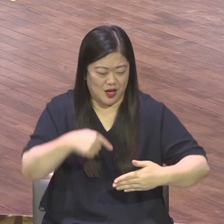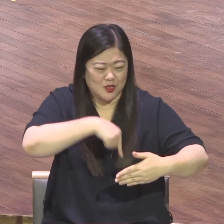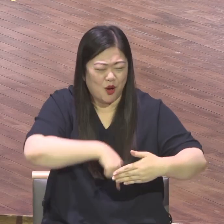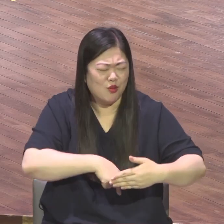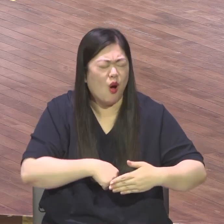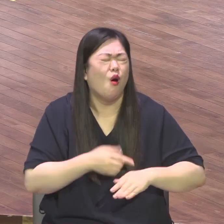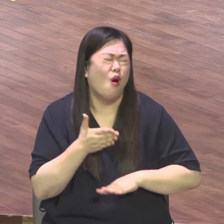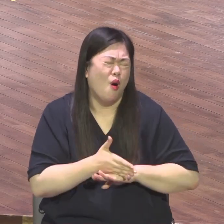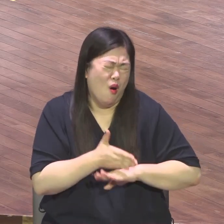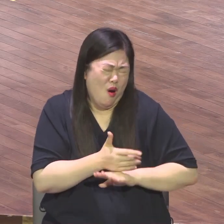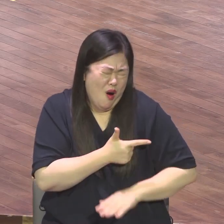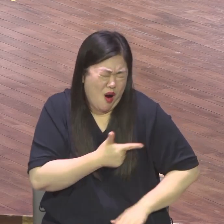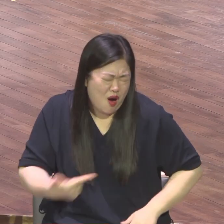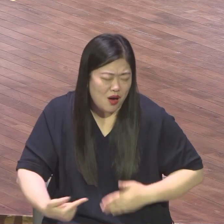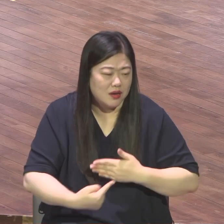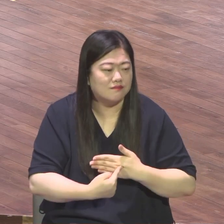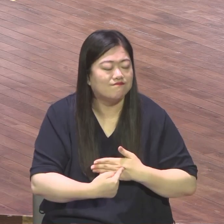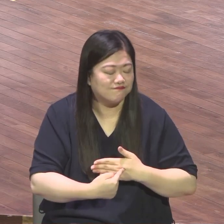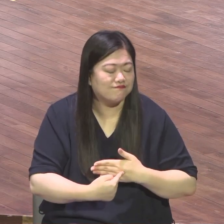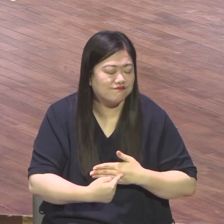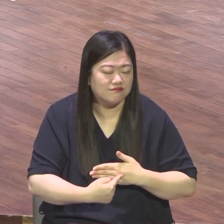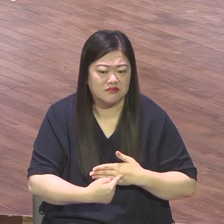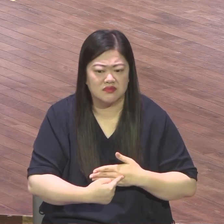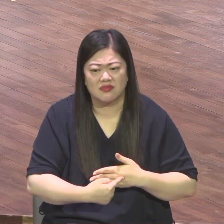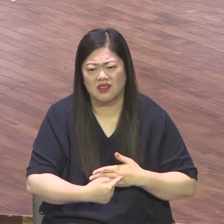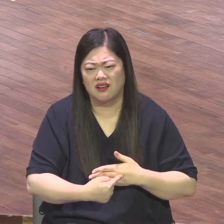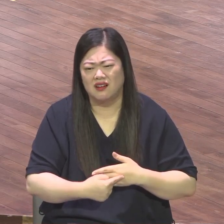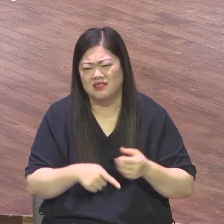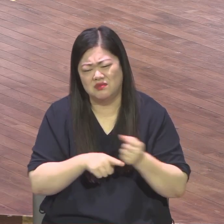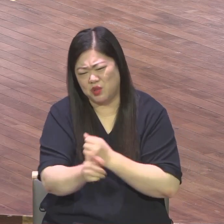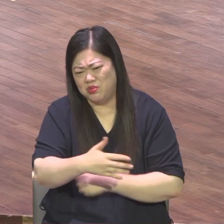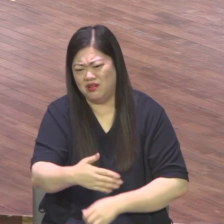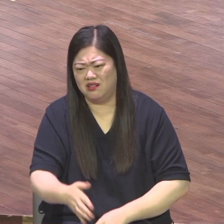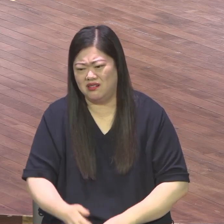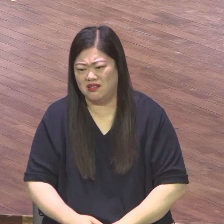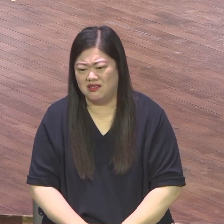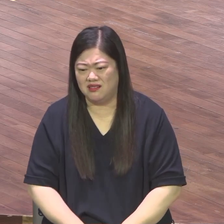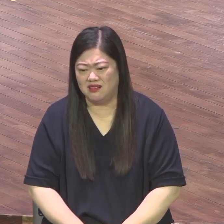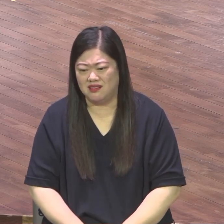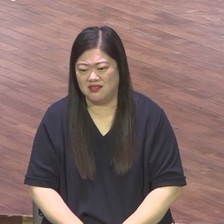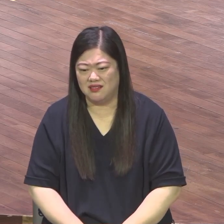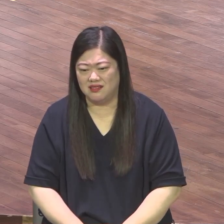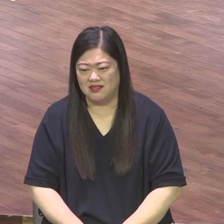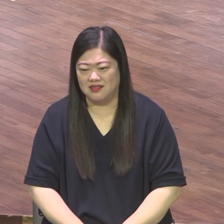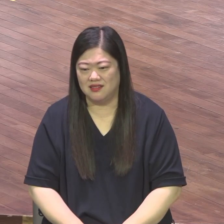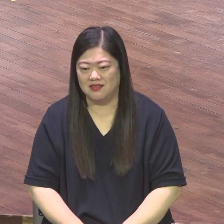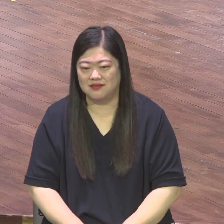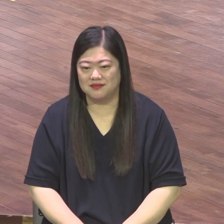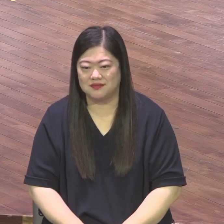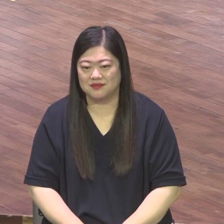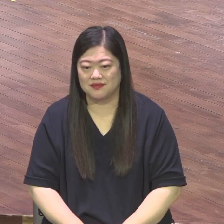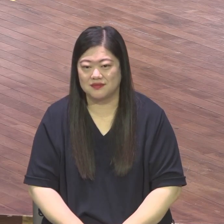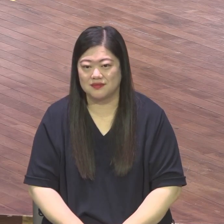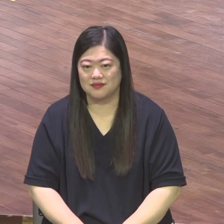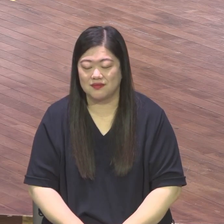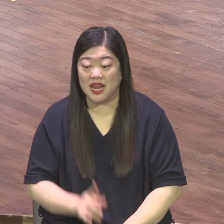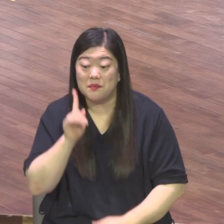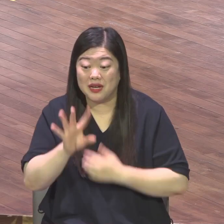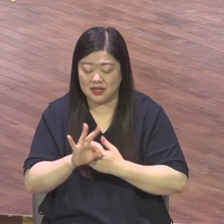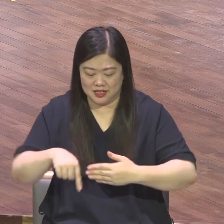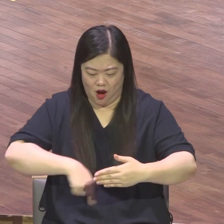입으로. 그러면요 여러분 삶 속에 찾아와 슬그머니 찾아와 있는